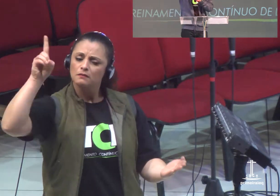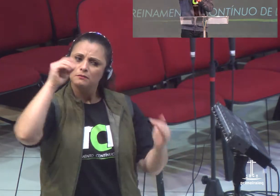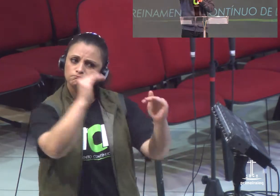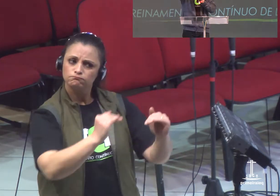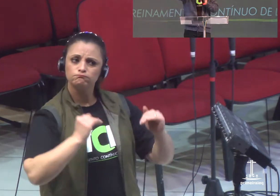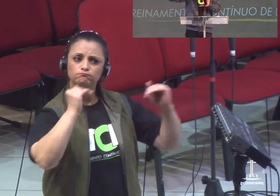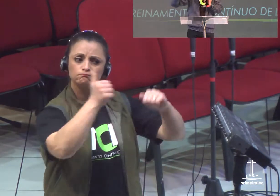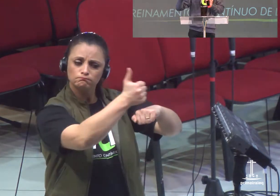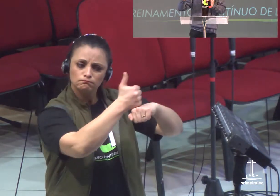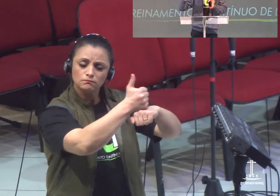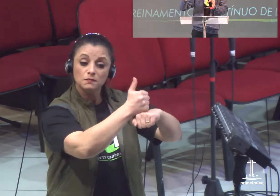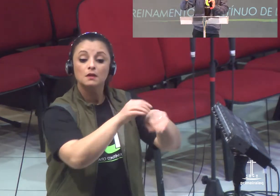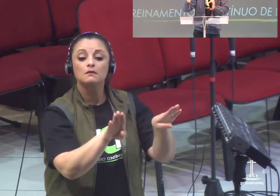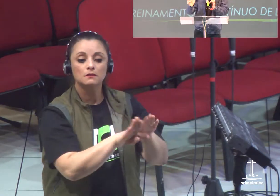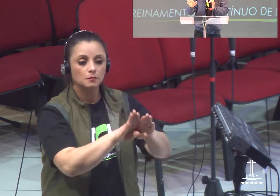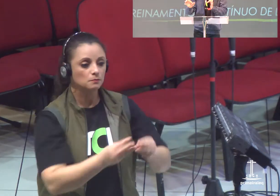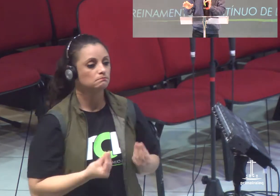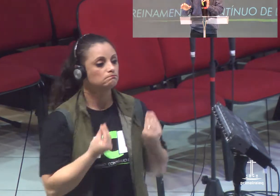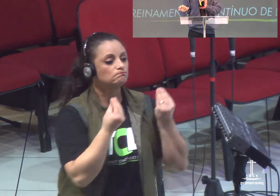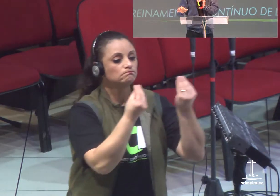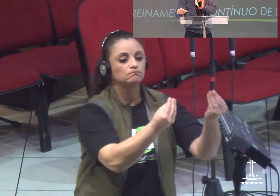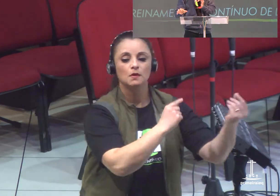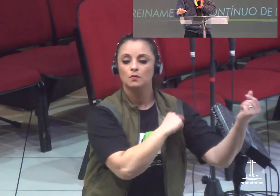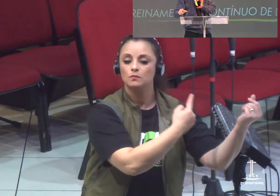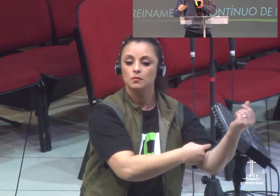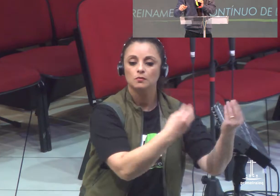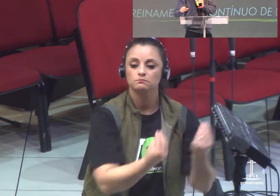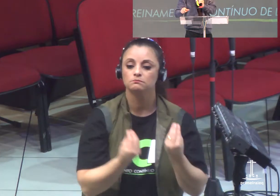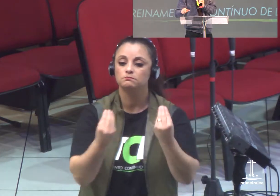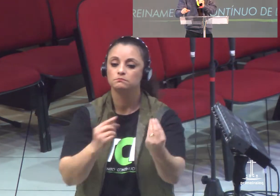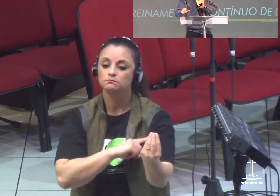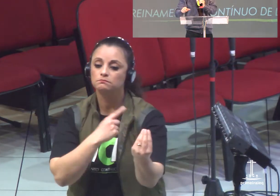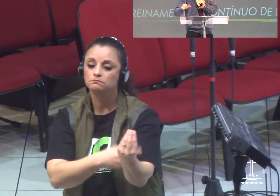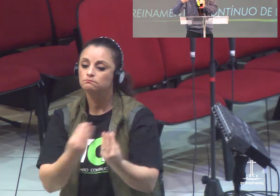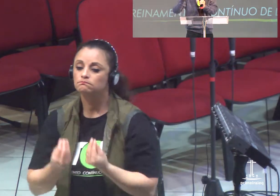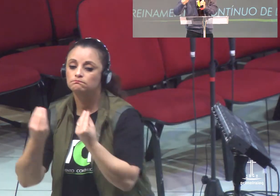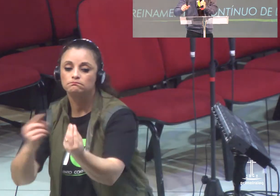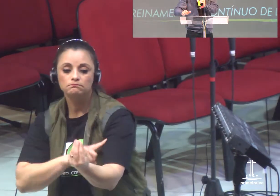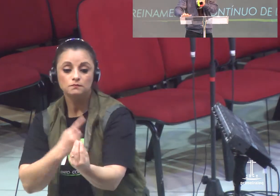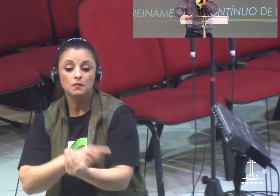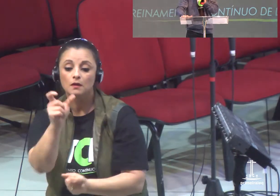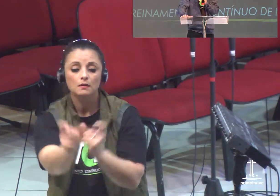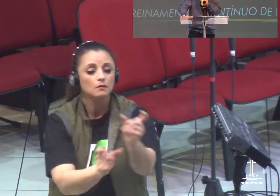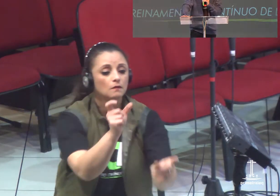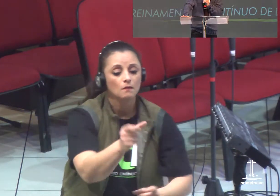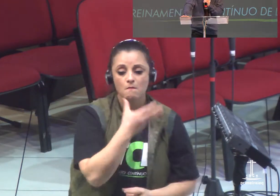autoridade, delegou muito da sua autoridade na terra aos